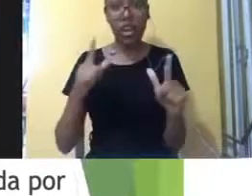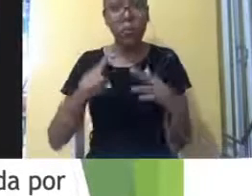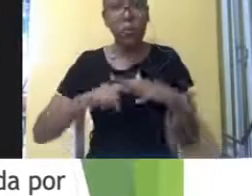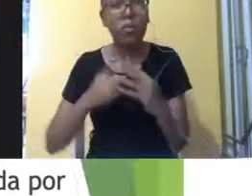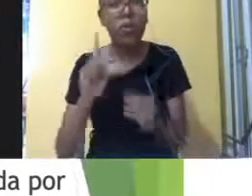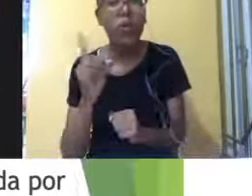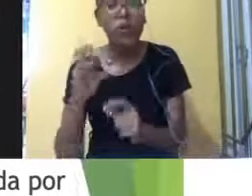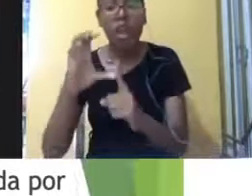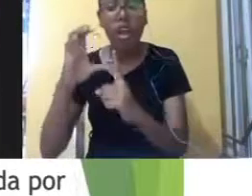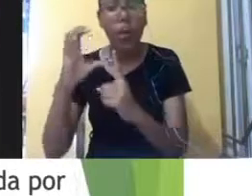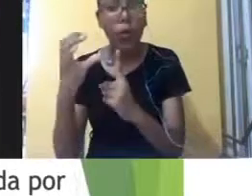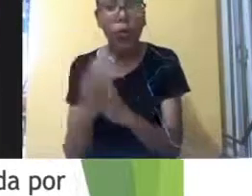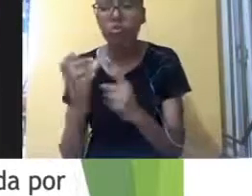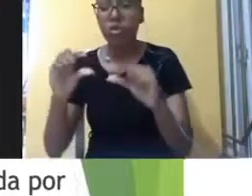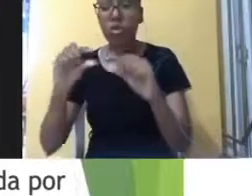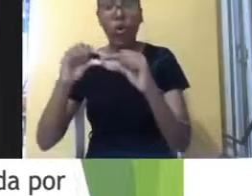de una idiosincrasia.